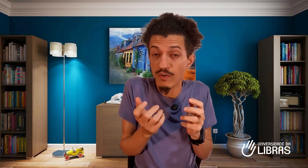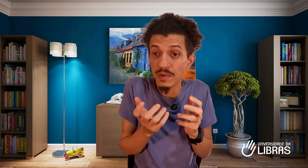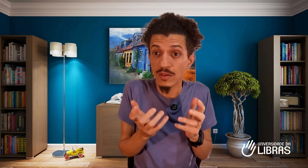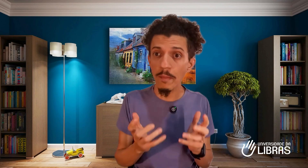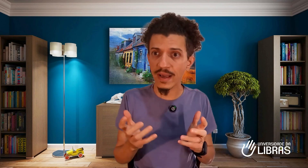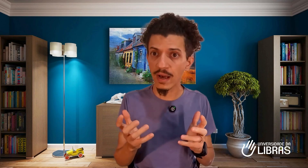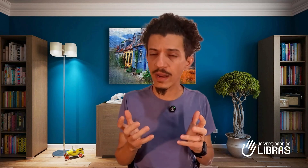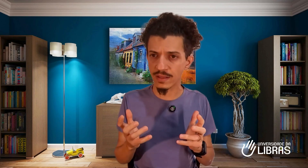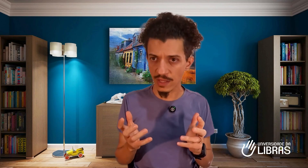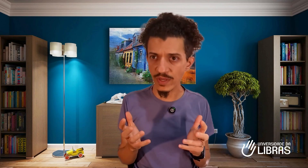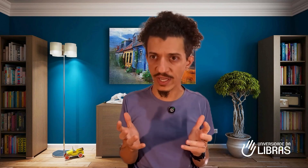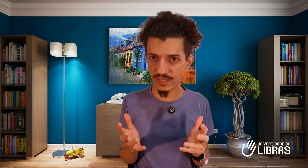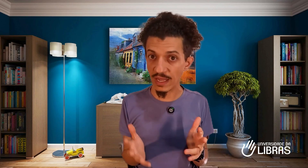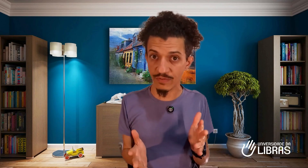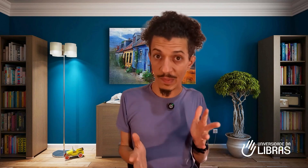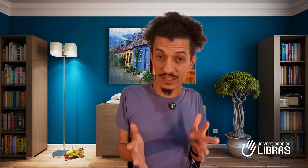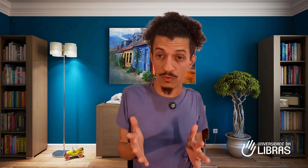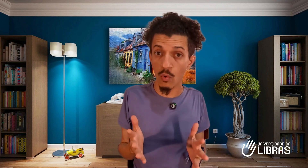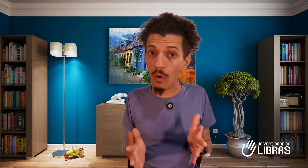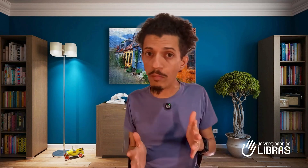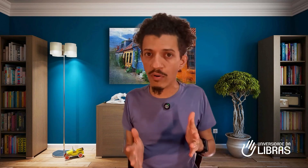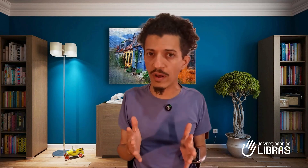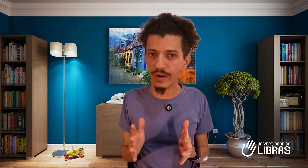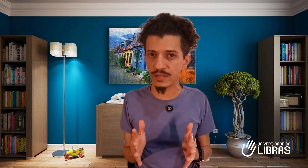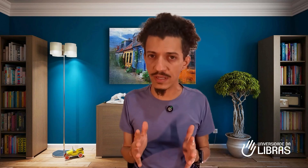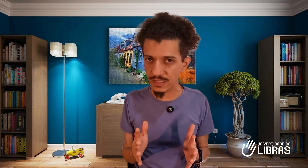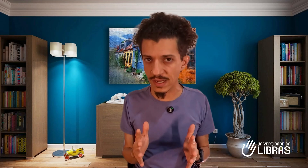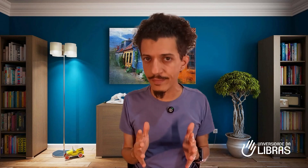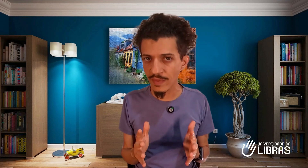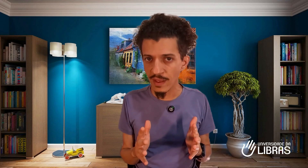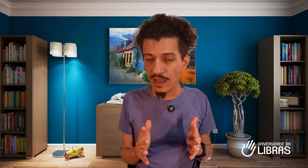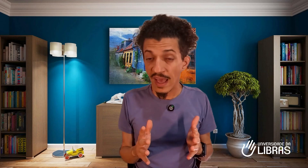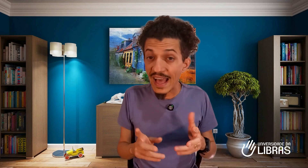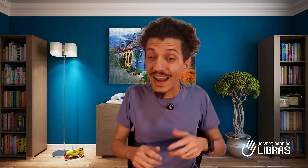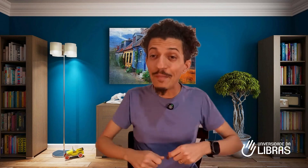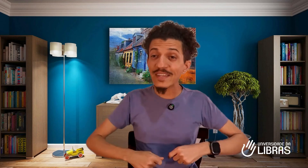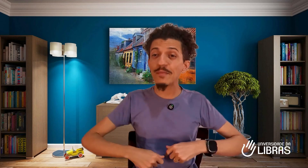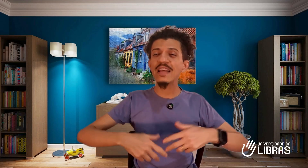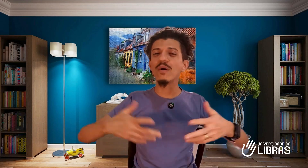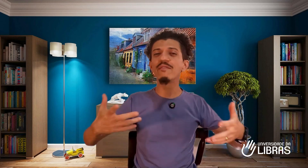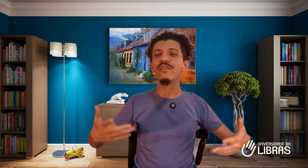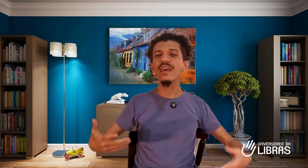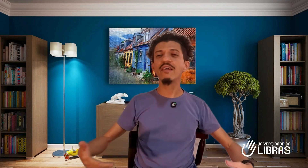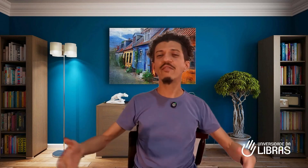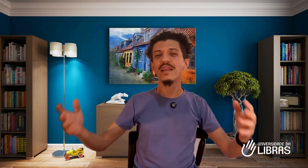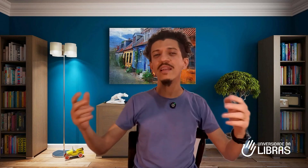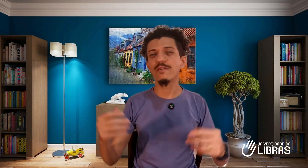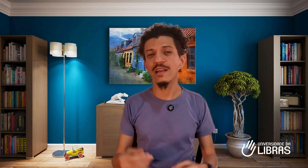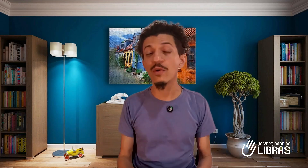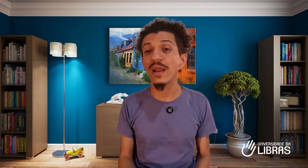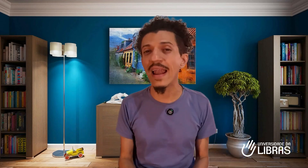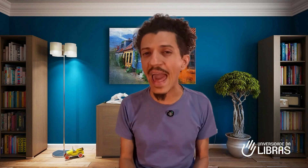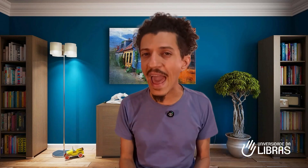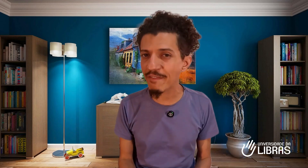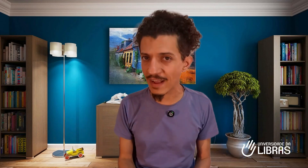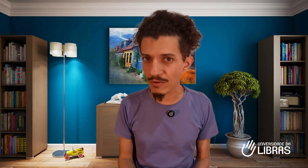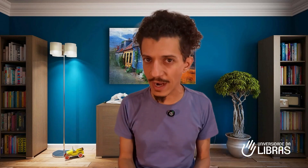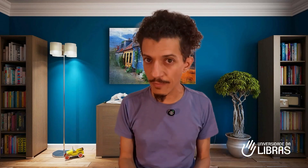tão mecânica, tão engessada, fica parecendo um robô na hora de sinalizar. E a Libras é uma língua viva, uma língua leve, natural.